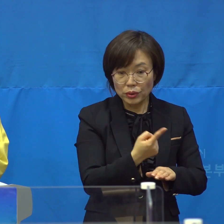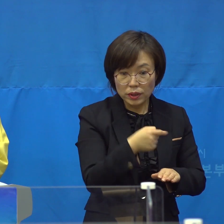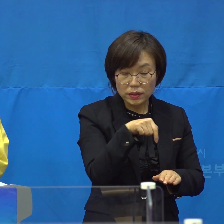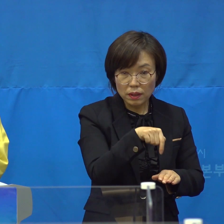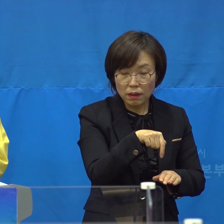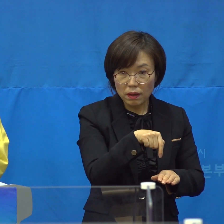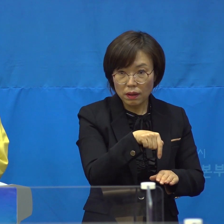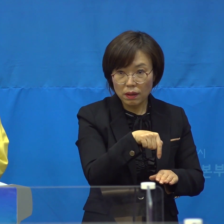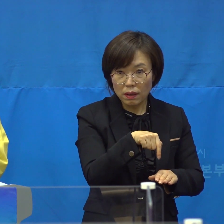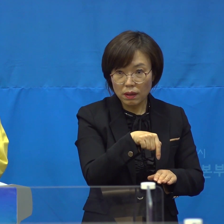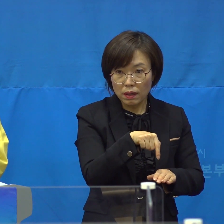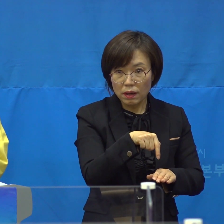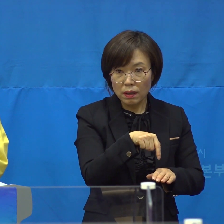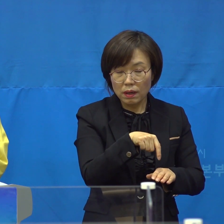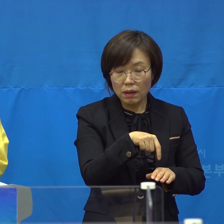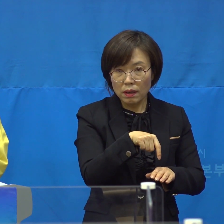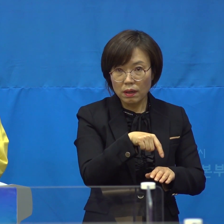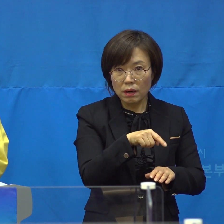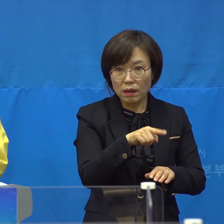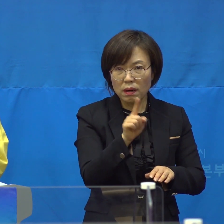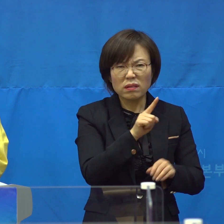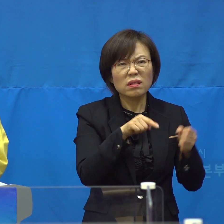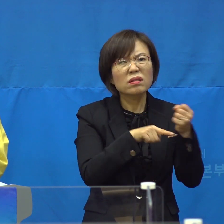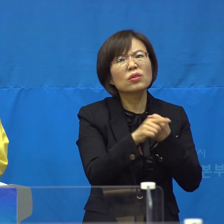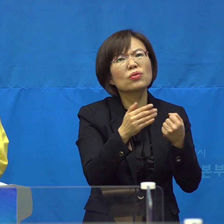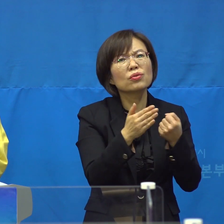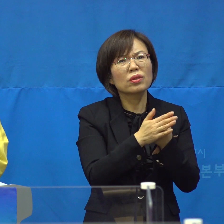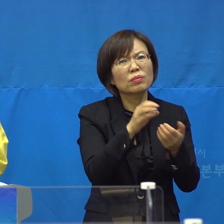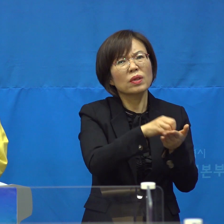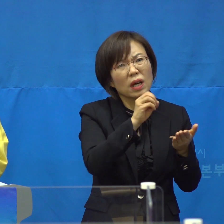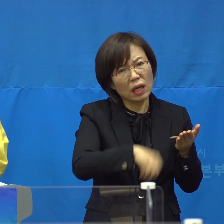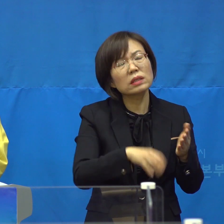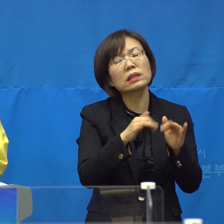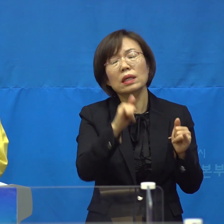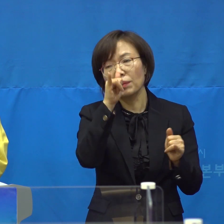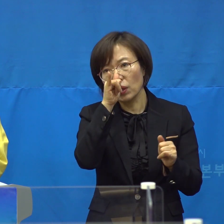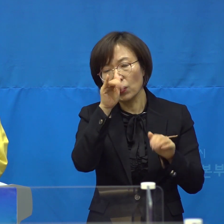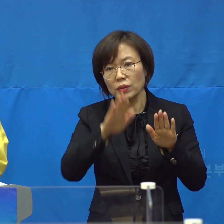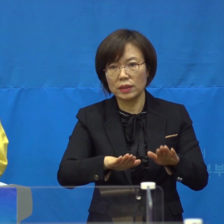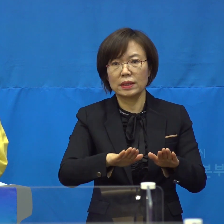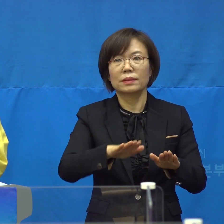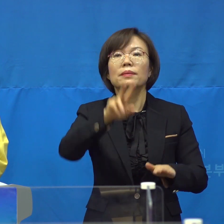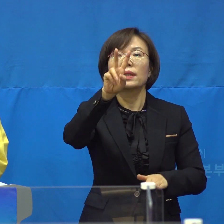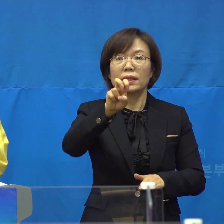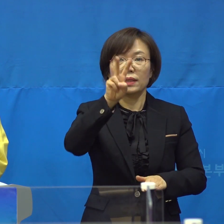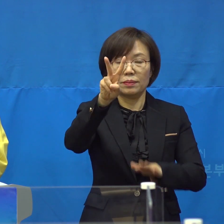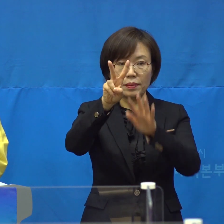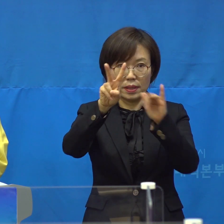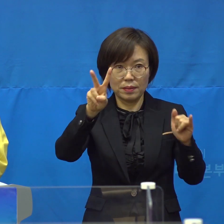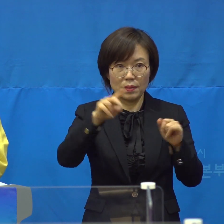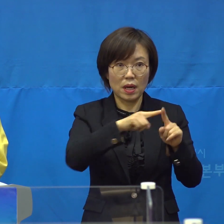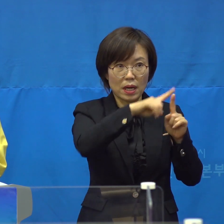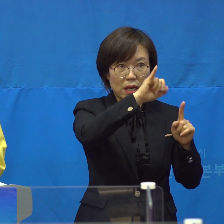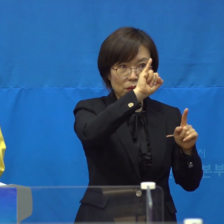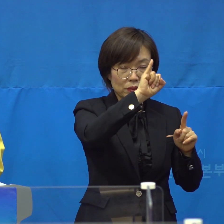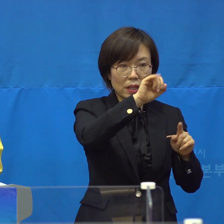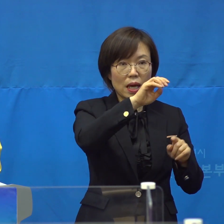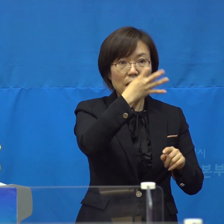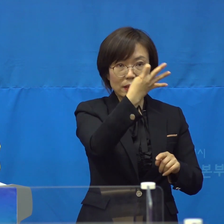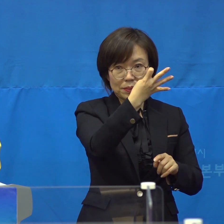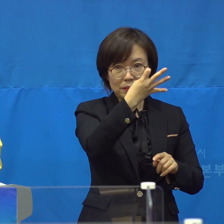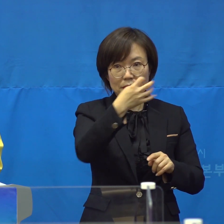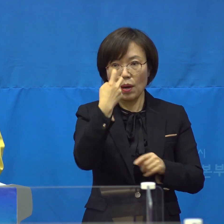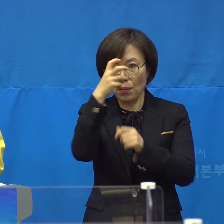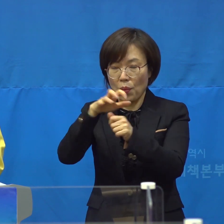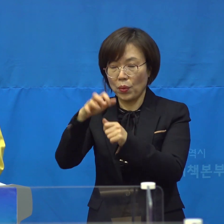오셔서 또 뭐 하여튼 어떤 사유로 못하게 된 분이 좀 있고 현재 22명인데 간호사 14,